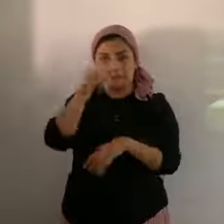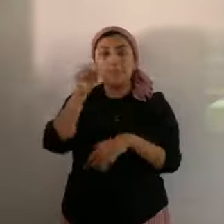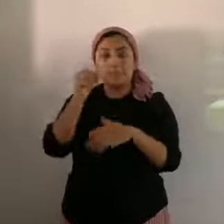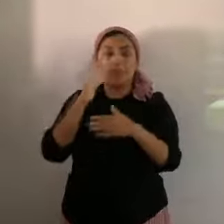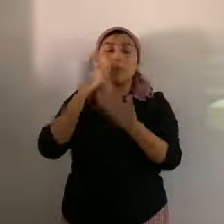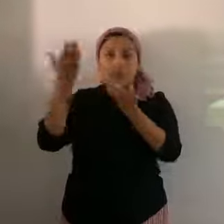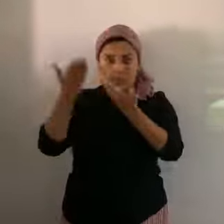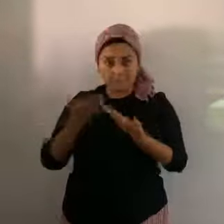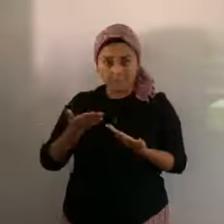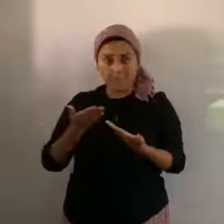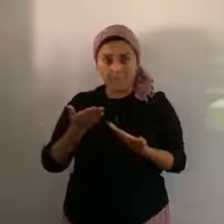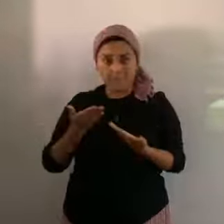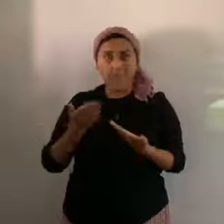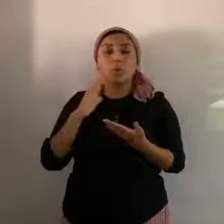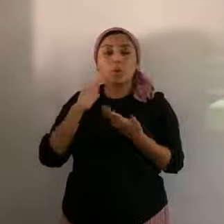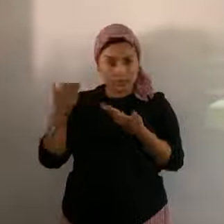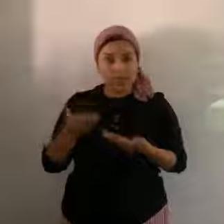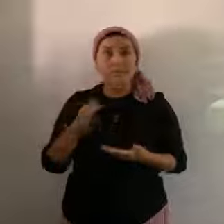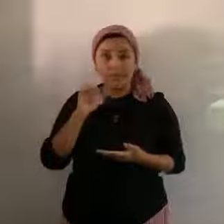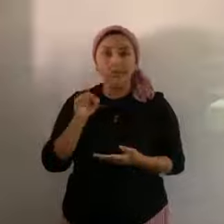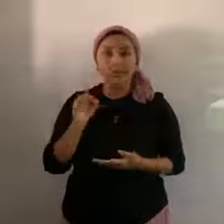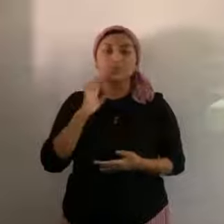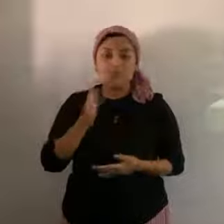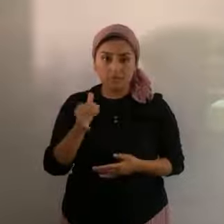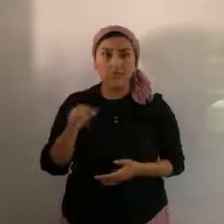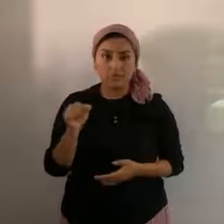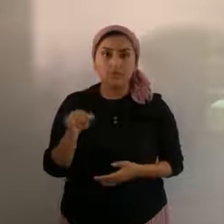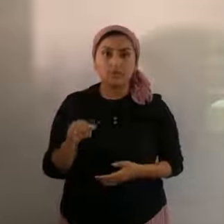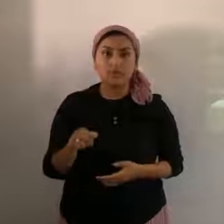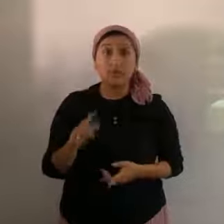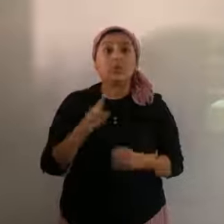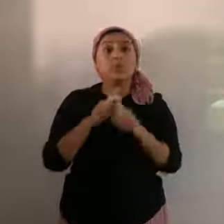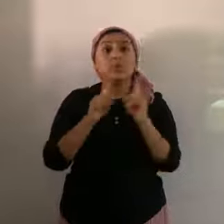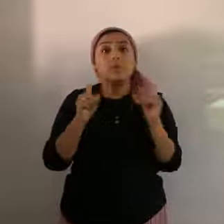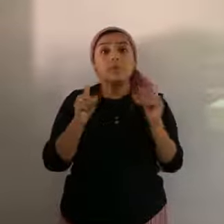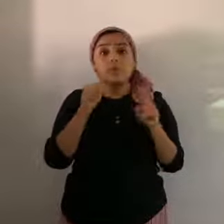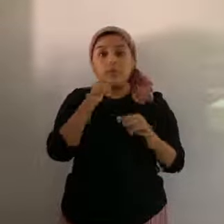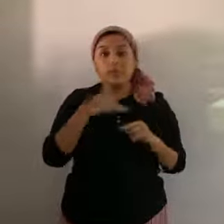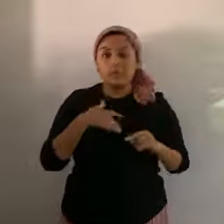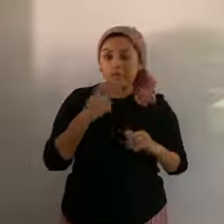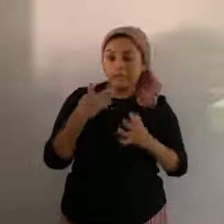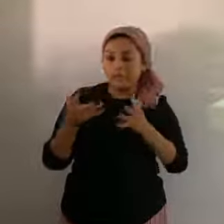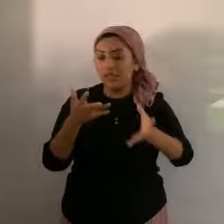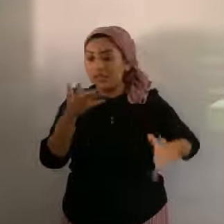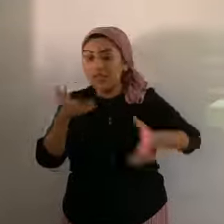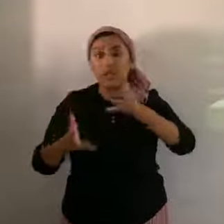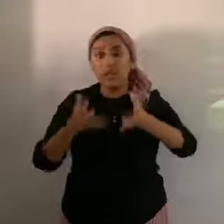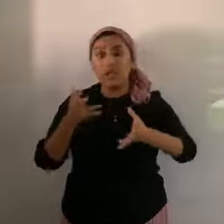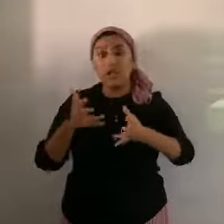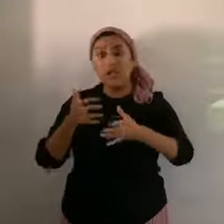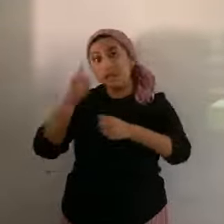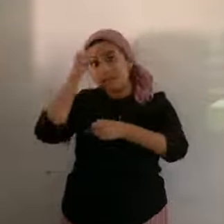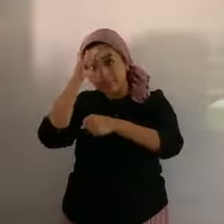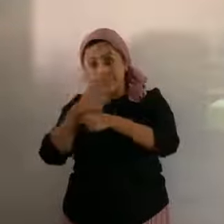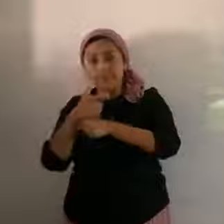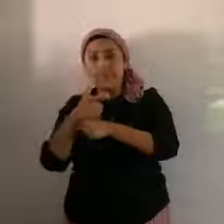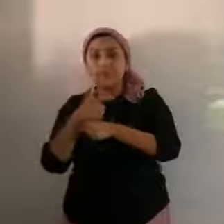vendrá, viene, claro que sí, pero es que se ha dudado. Y entonces llega un hermanito que